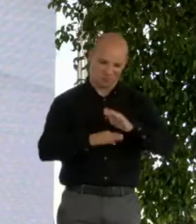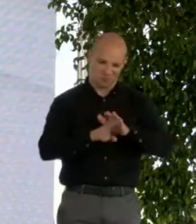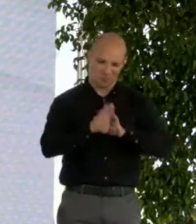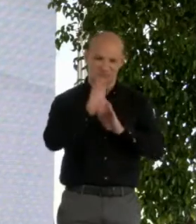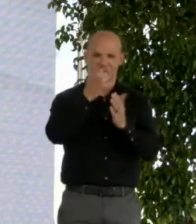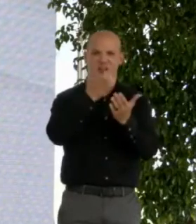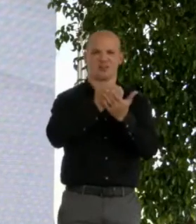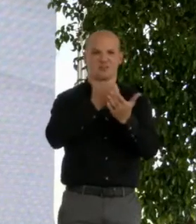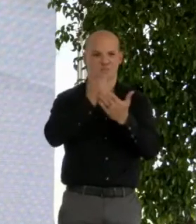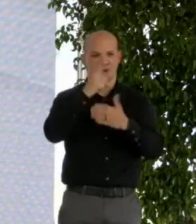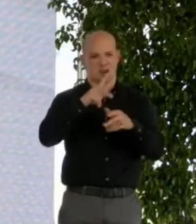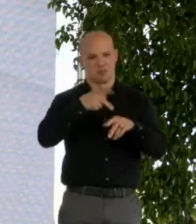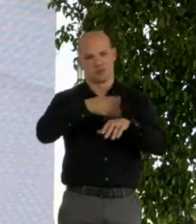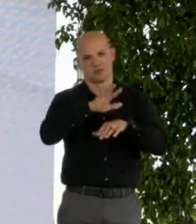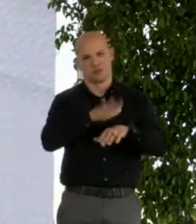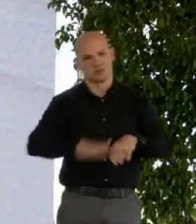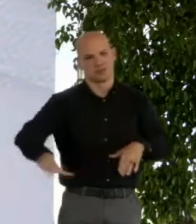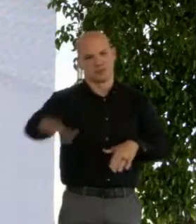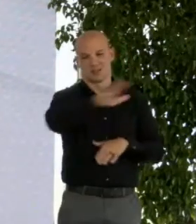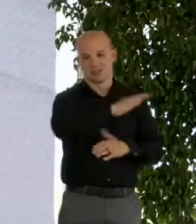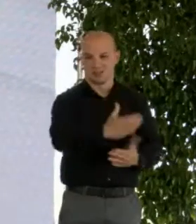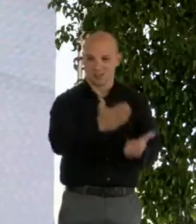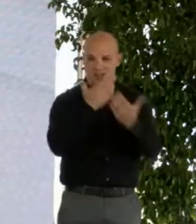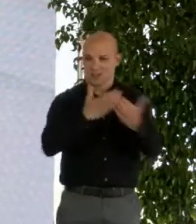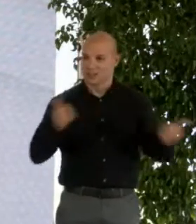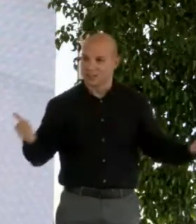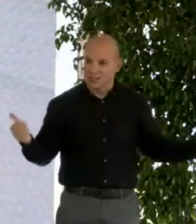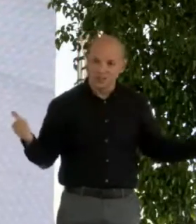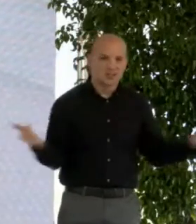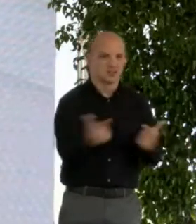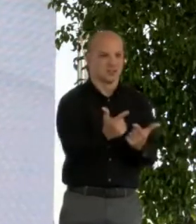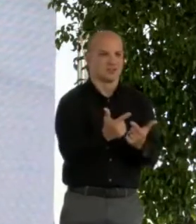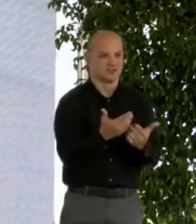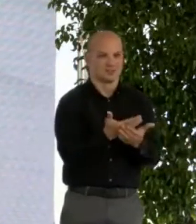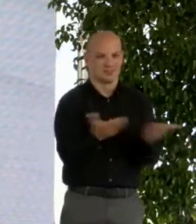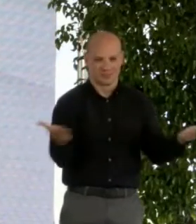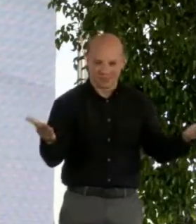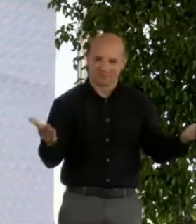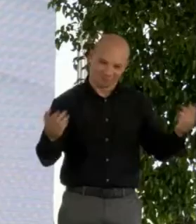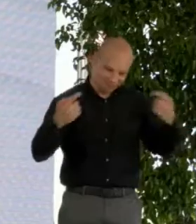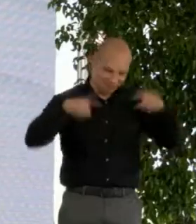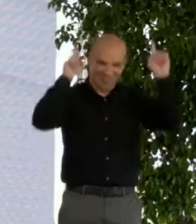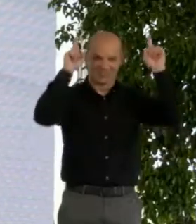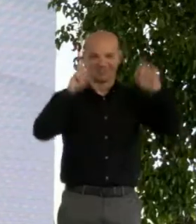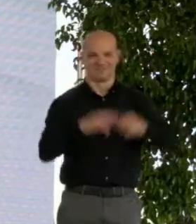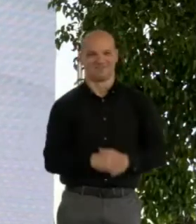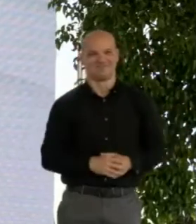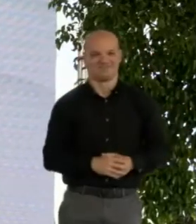para todo Puerto Rico. Muchas gracias a todos y todas. Enhorabuena.